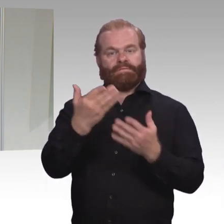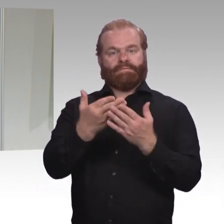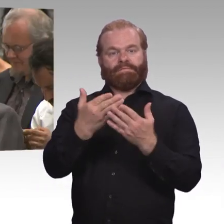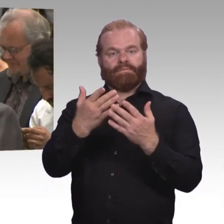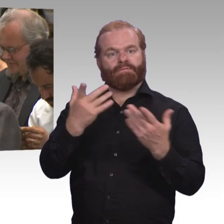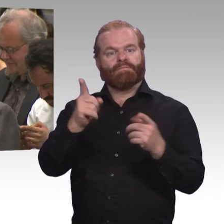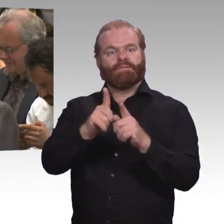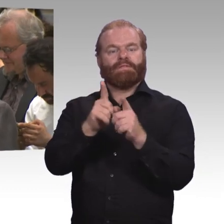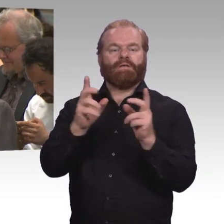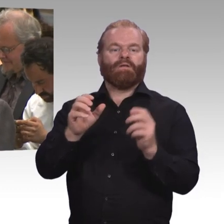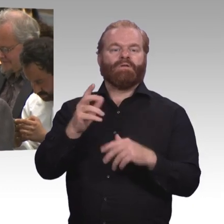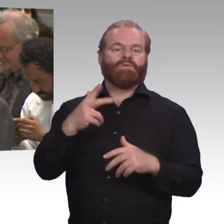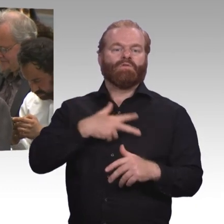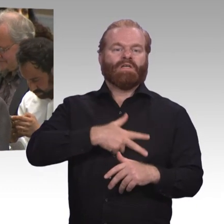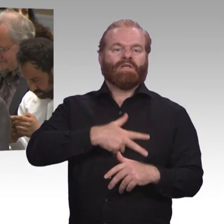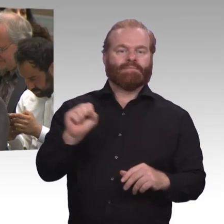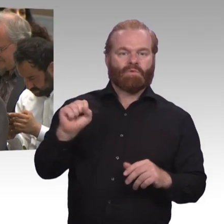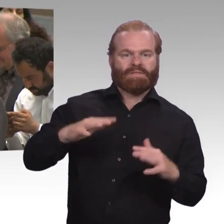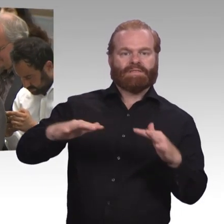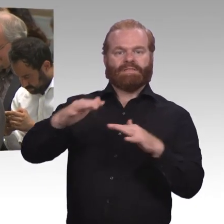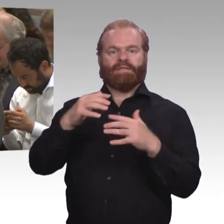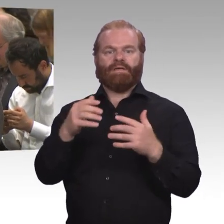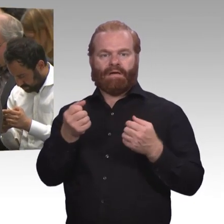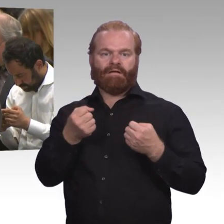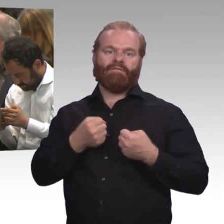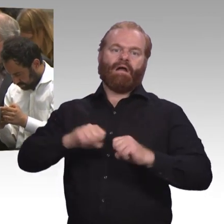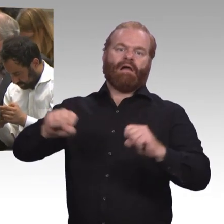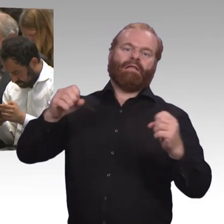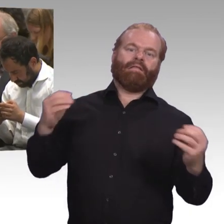die Sicherheit gewährleisten können, meine Damen und Herren.